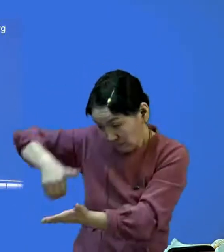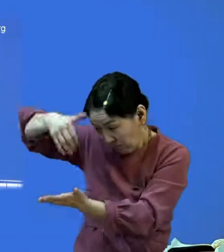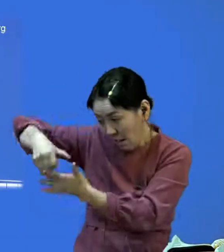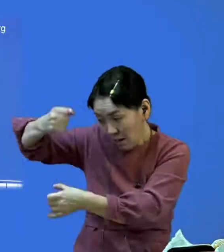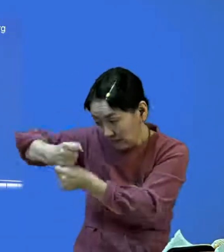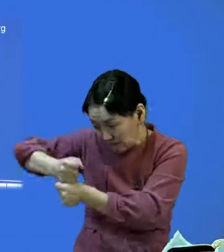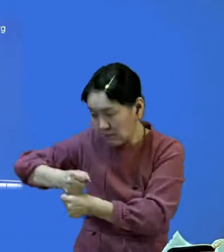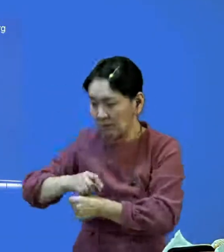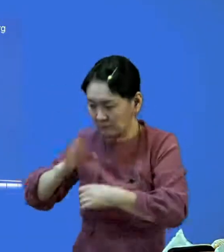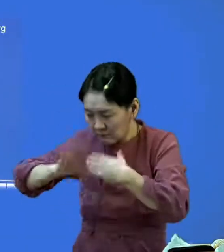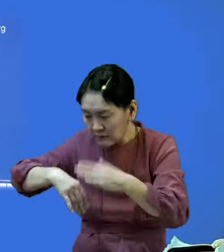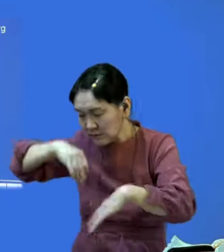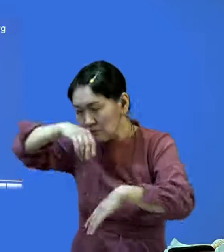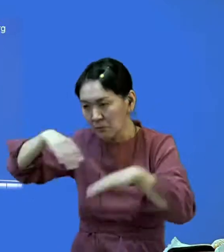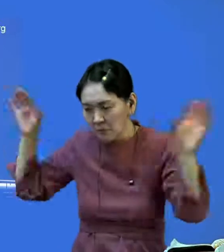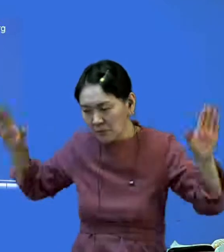юм.